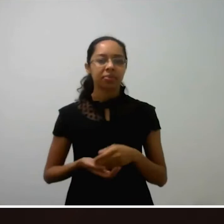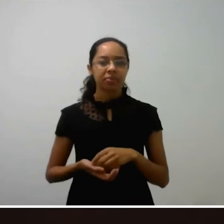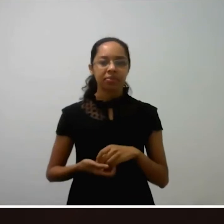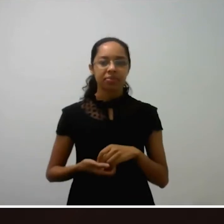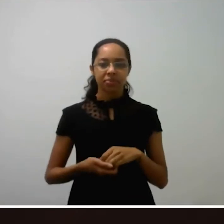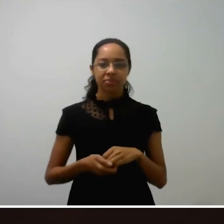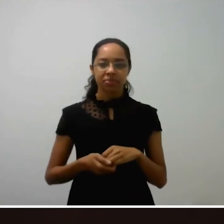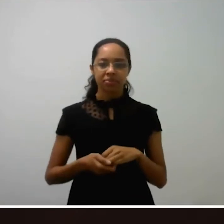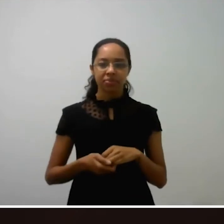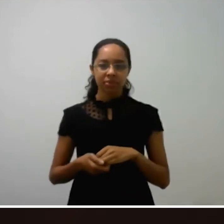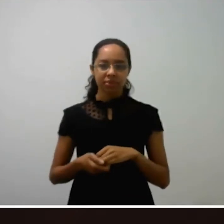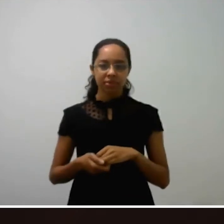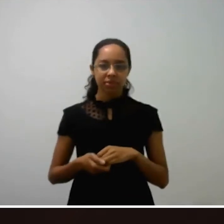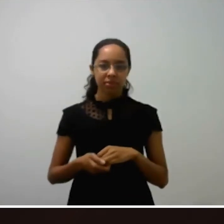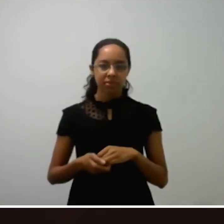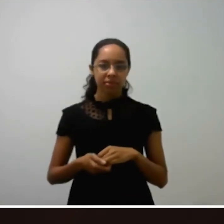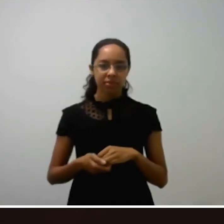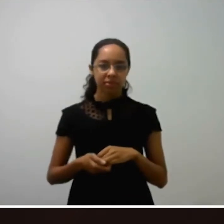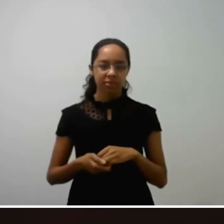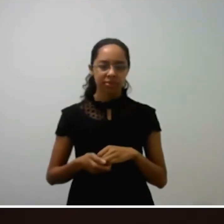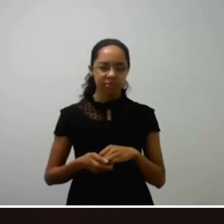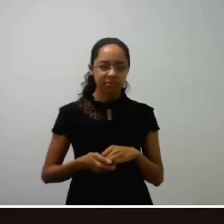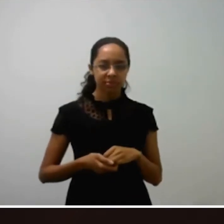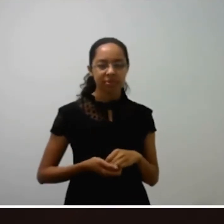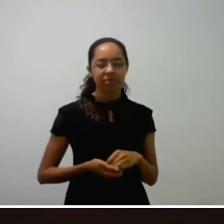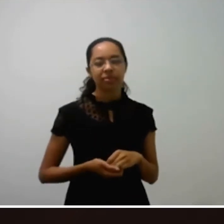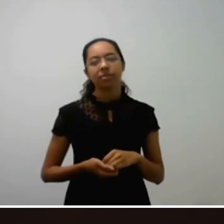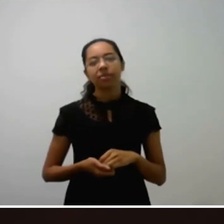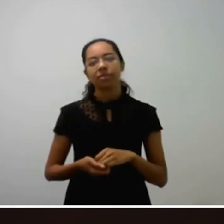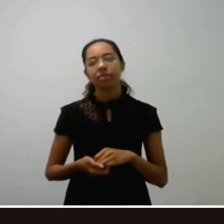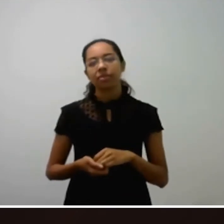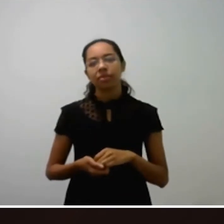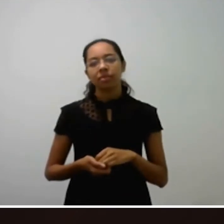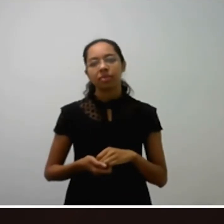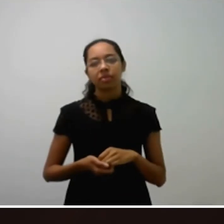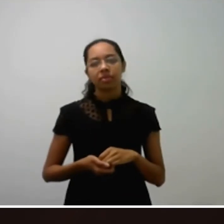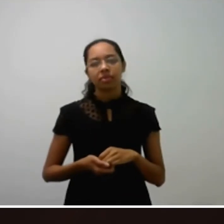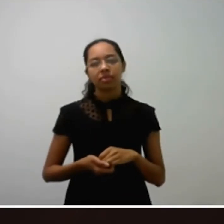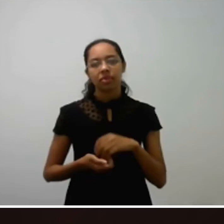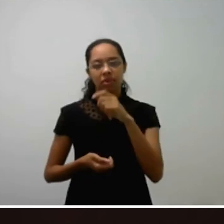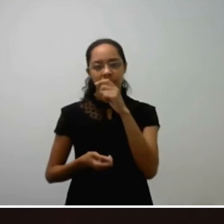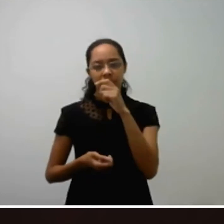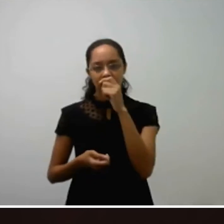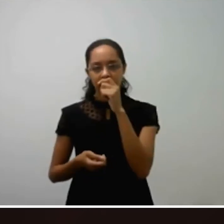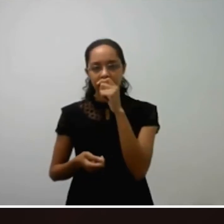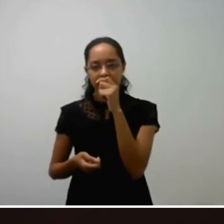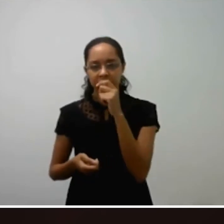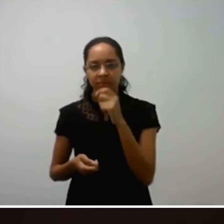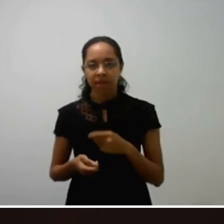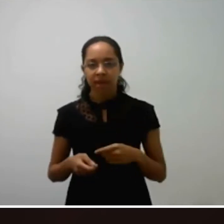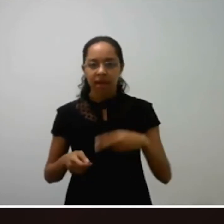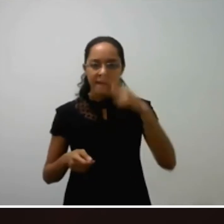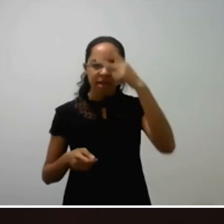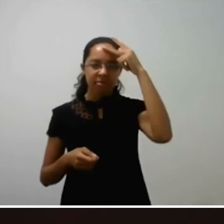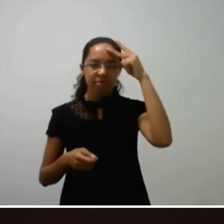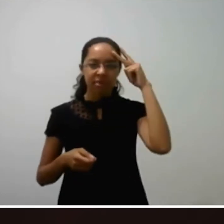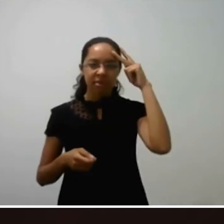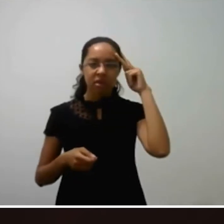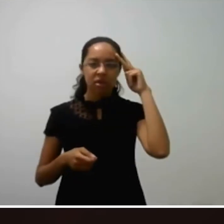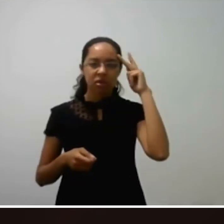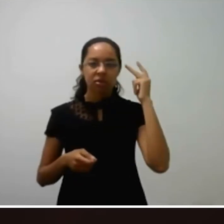confundido, segundo André Miller, mesmo confundido como fundador dos valdenses, esse